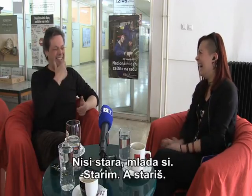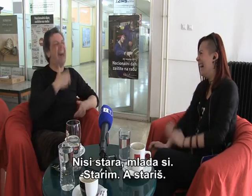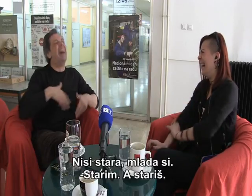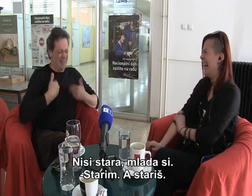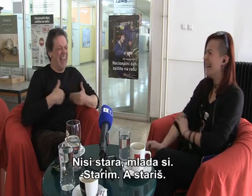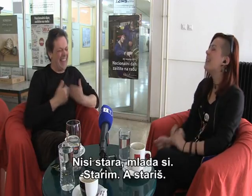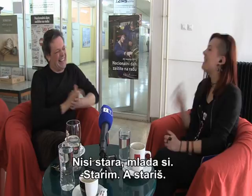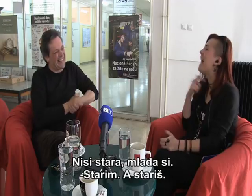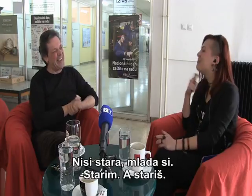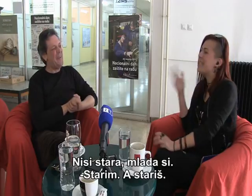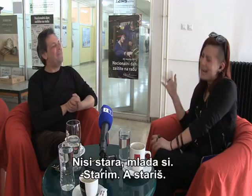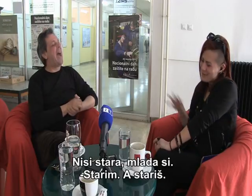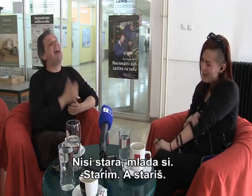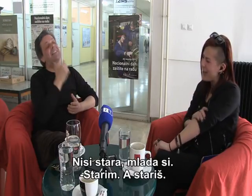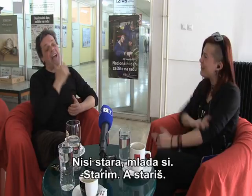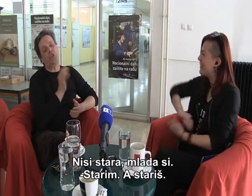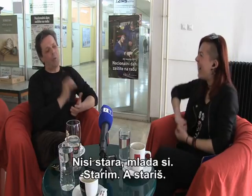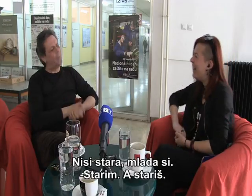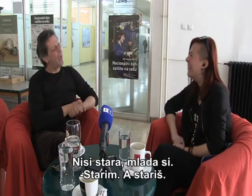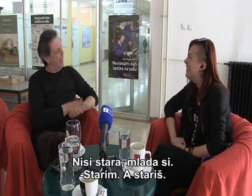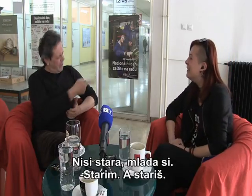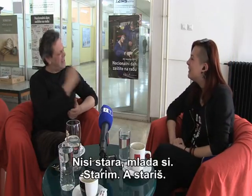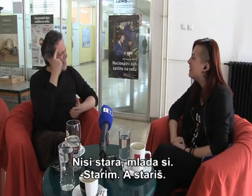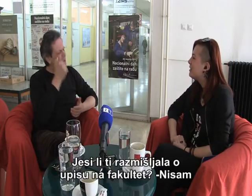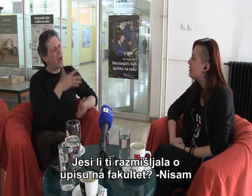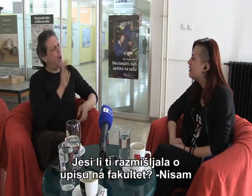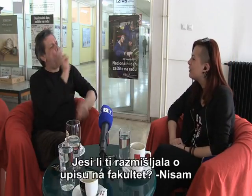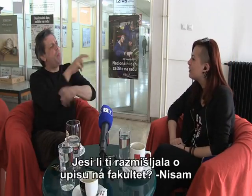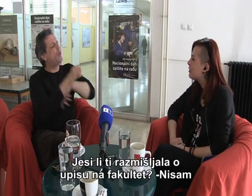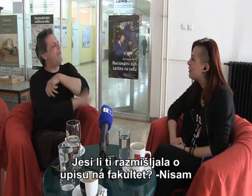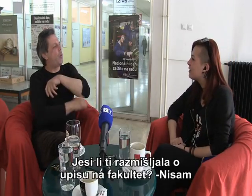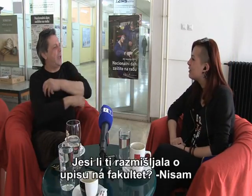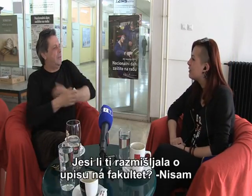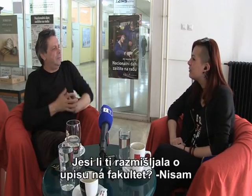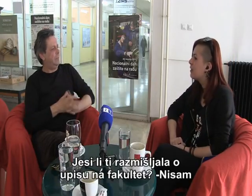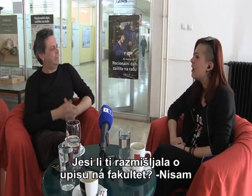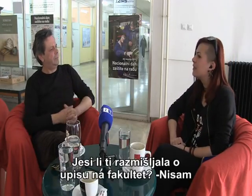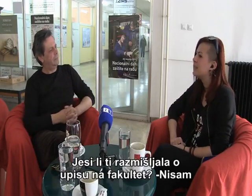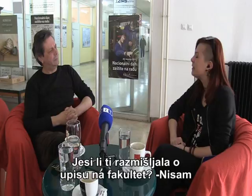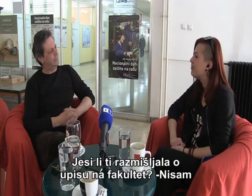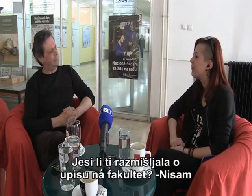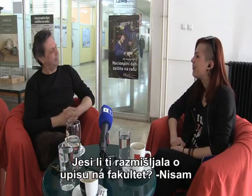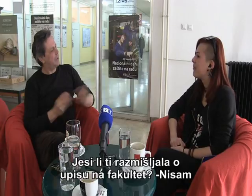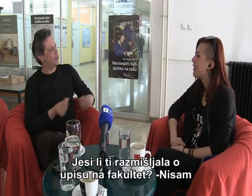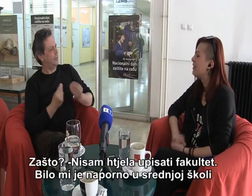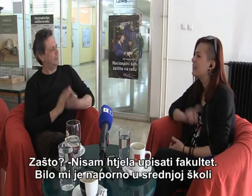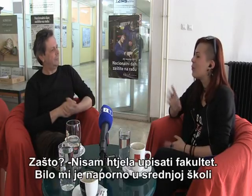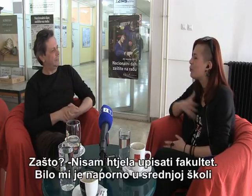stara mlada si. Stariš, dobro. Si ti razmišljala o upisu na fakultetu? Nisam. Zašto? Nisam uopće